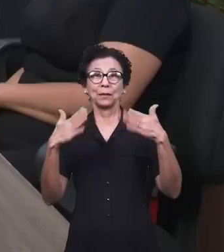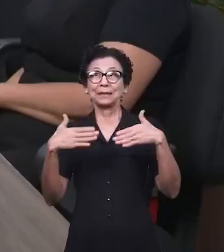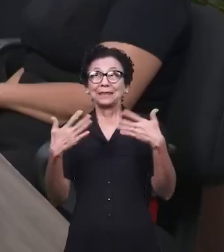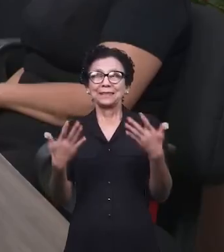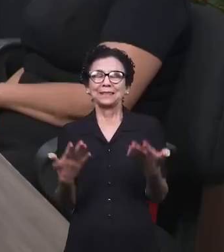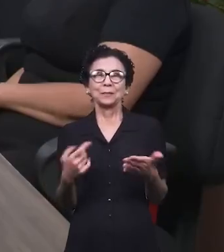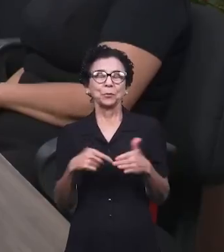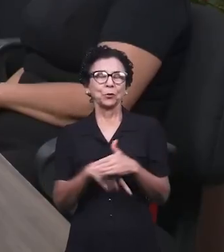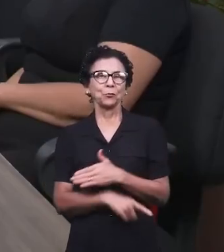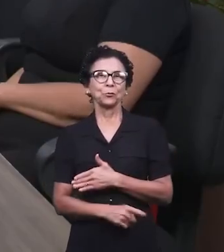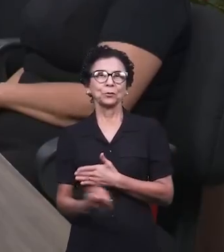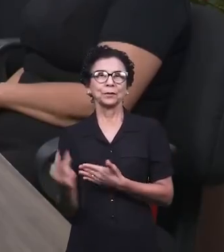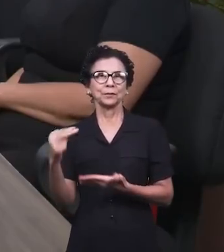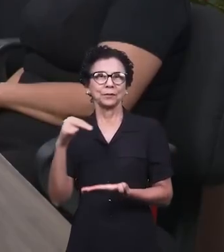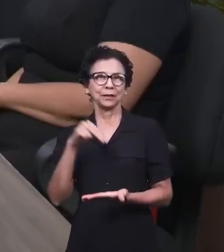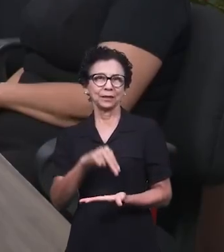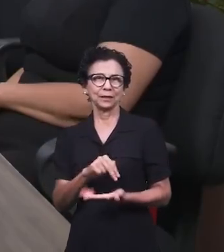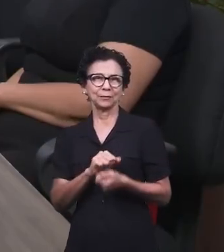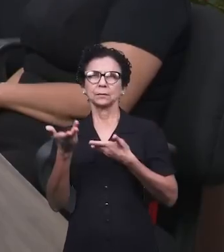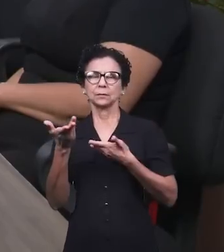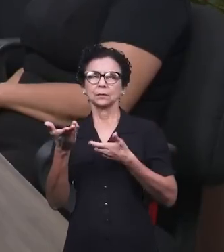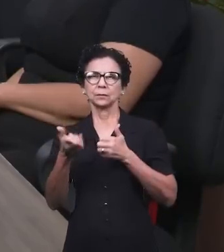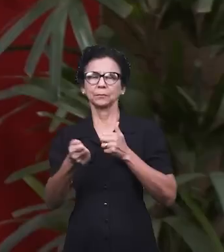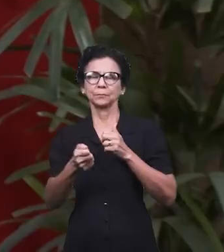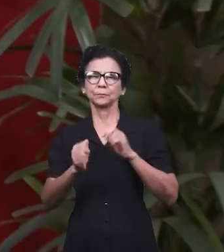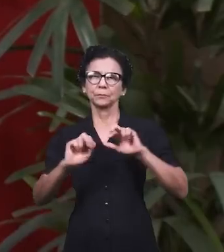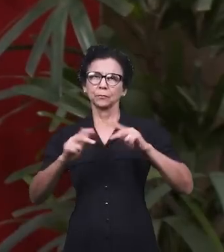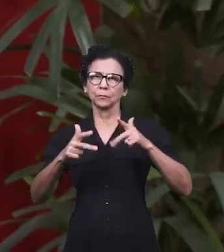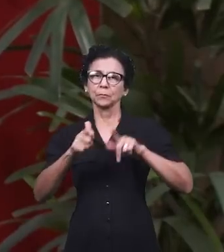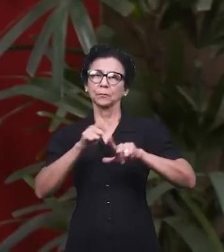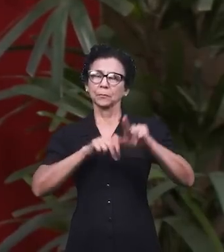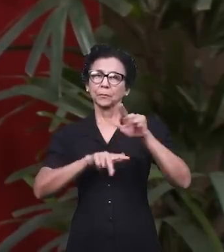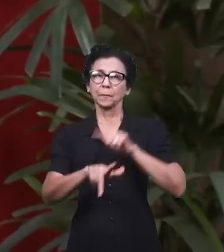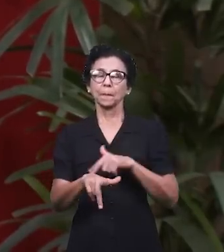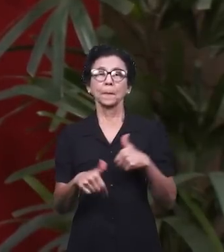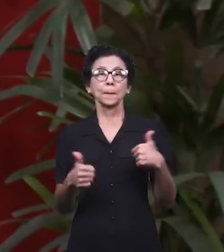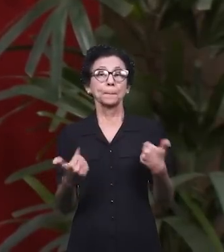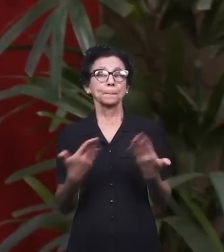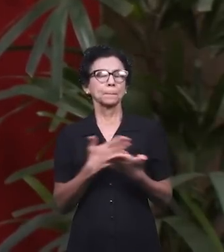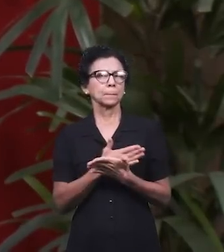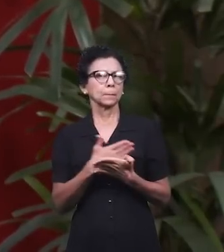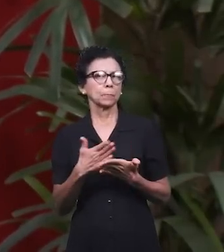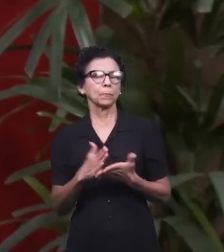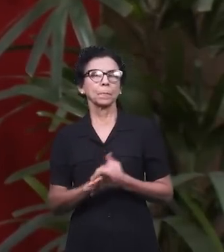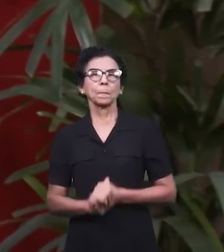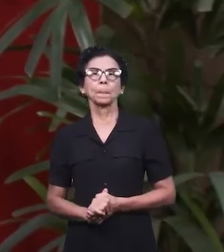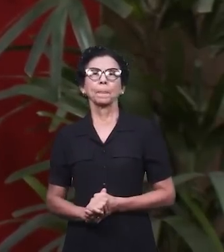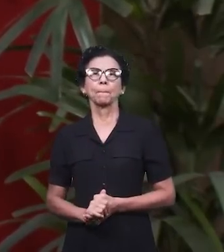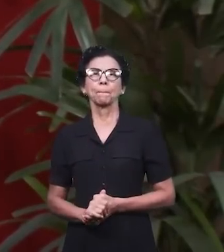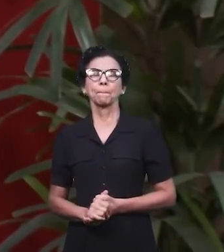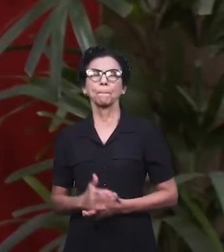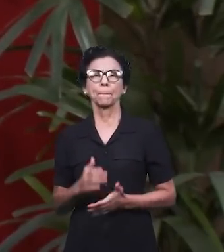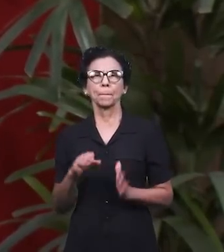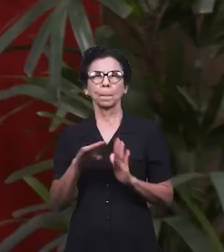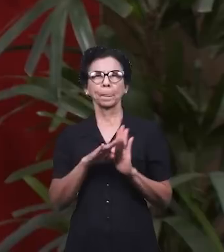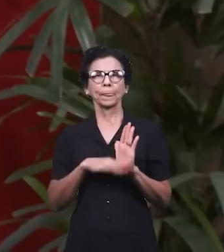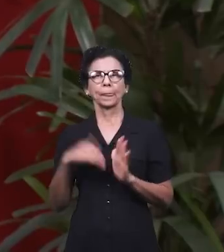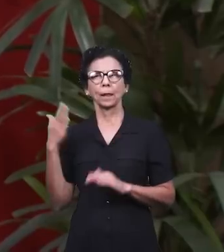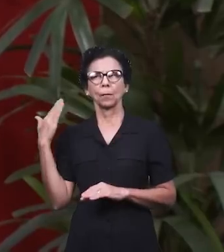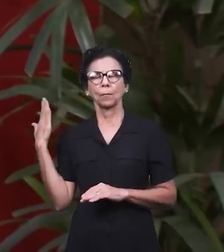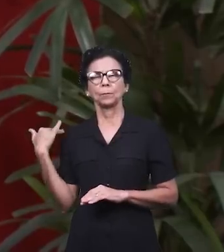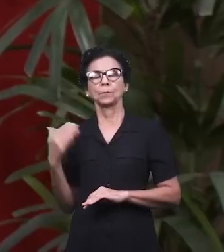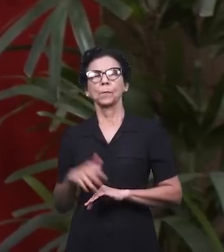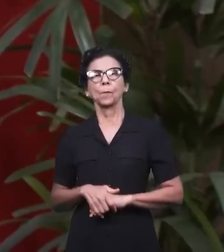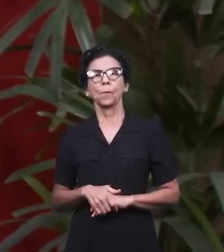muito grande estar aqui com os irmãos neste momento. Então, para que a gente possa começar, porque o pastor João já deu um spoiler no